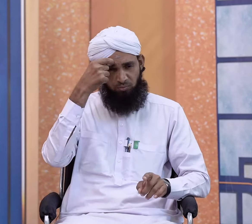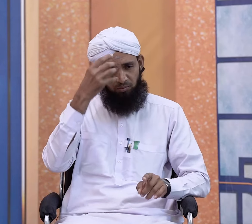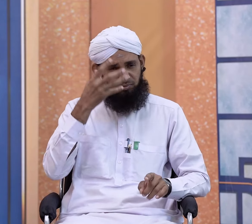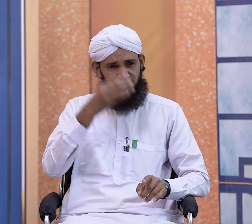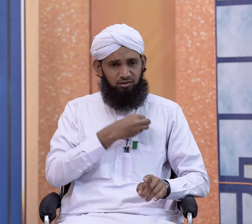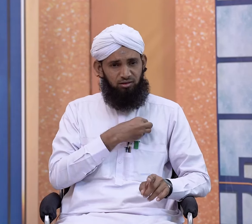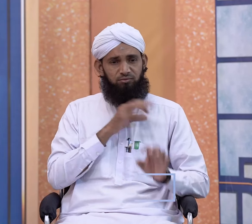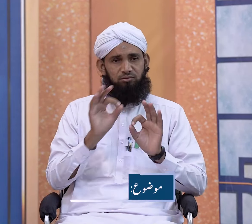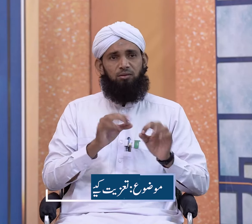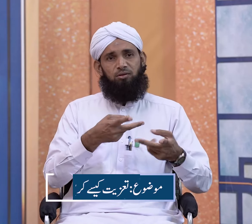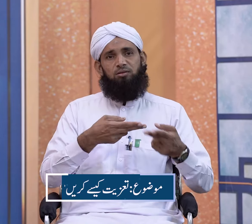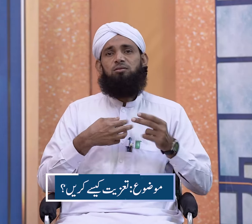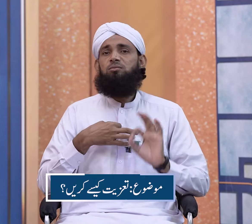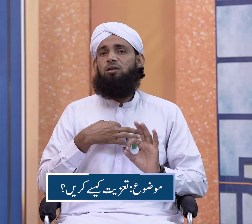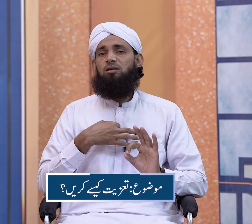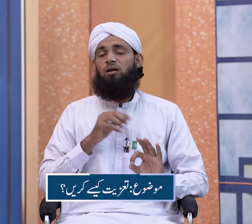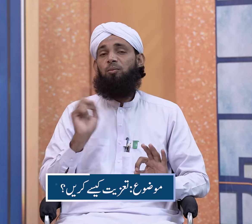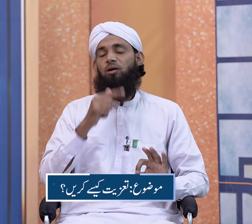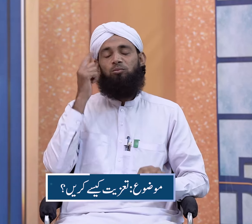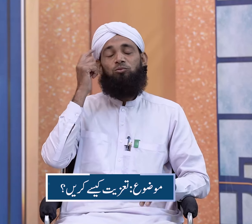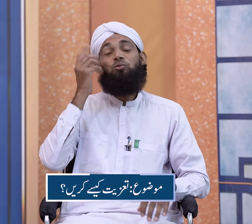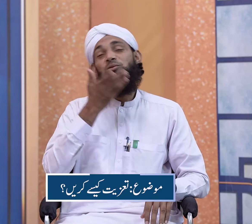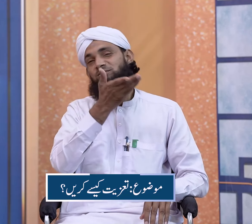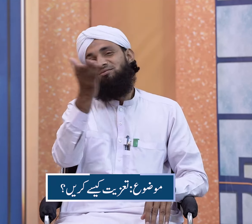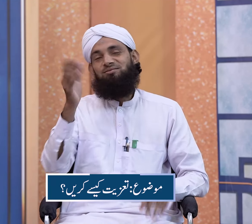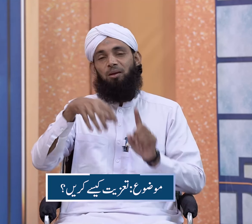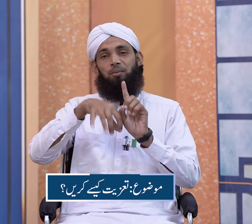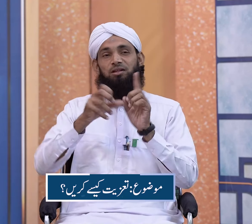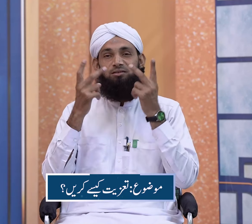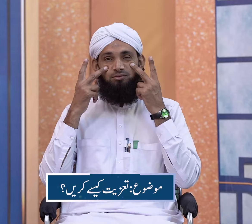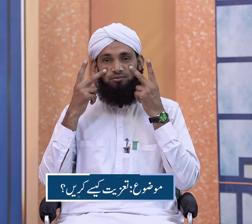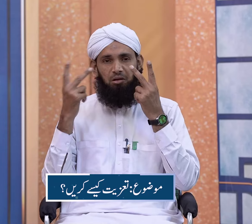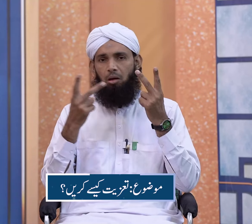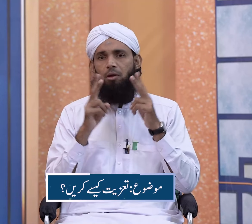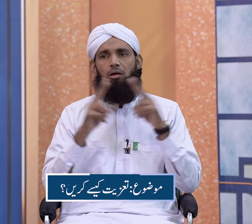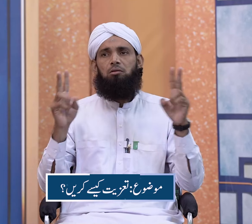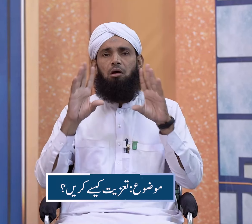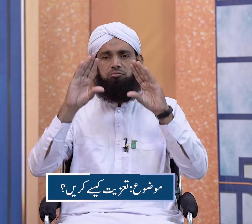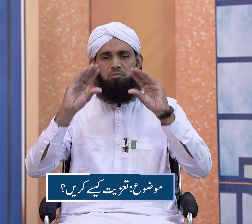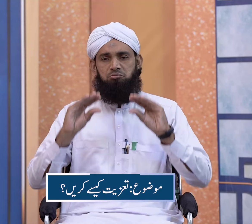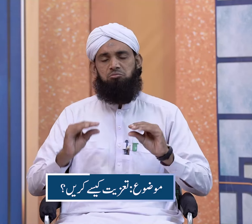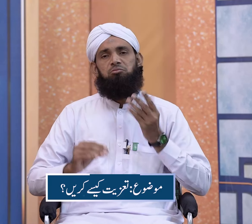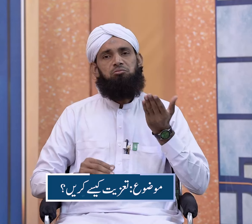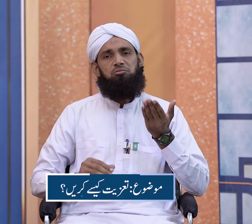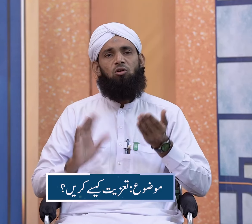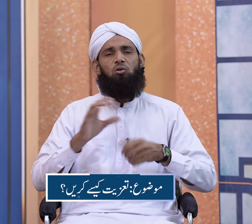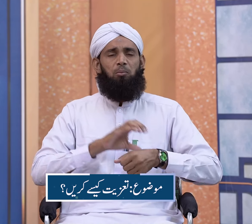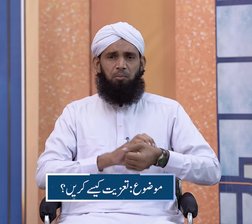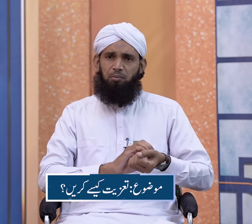تھے، اب یہ تاثر ذرا ہم غور کریں مدنی چینل کے ناظرین، ختم ہوتا جا رہا ہے، اور تعزیت محض رسم